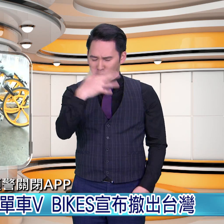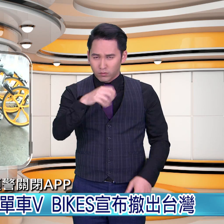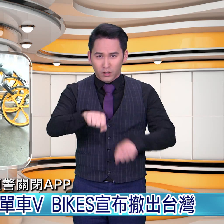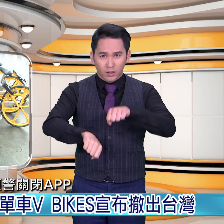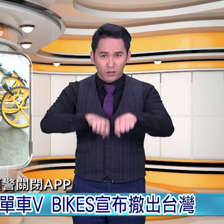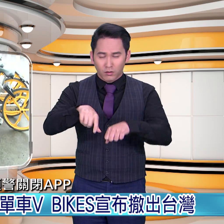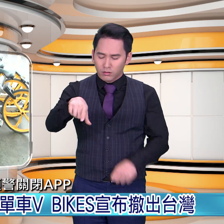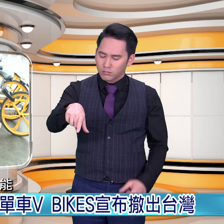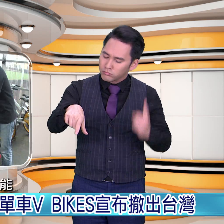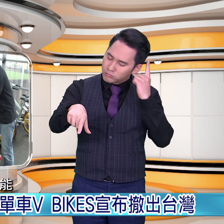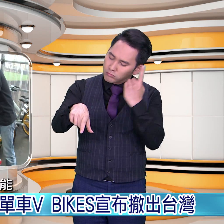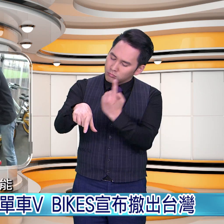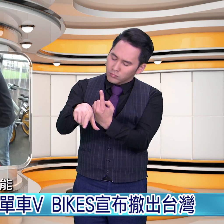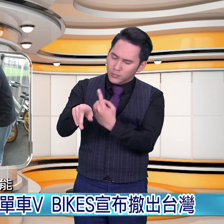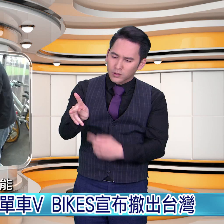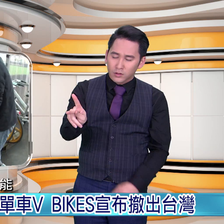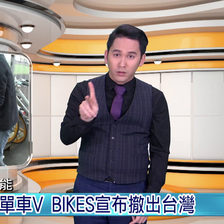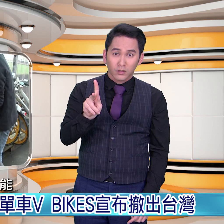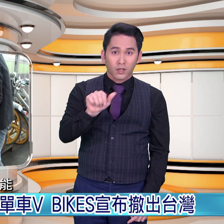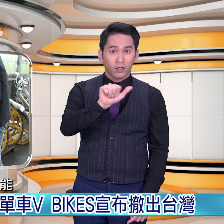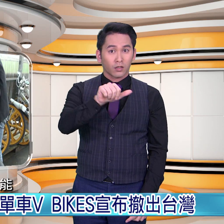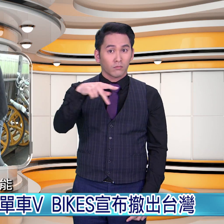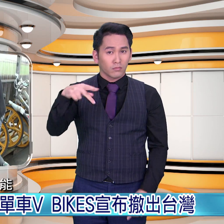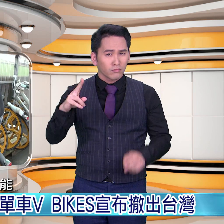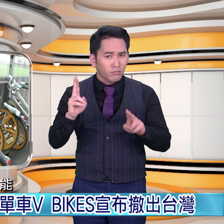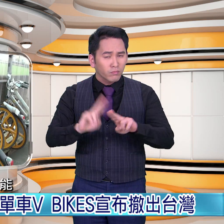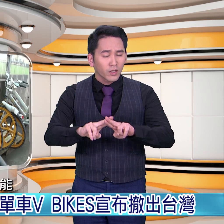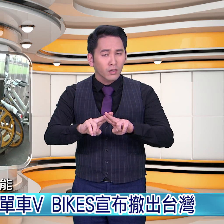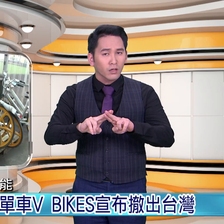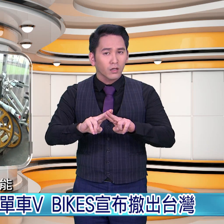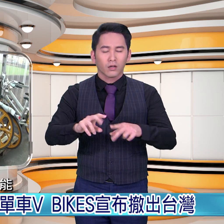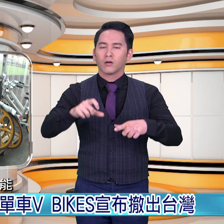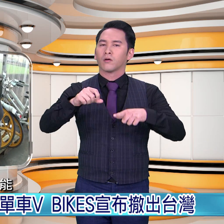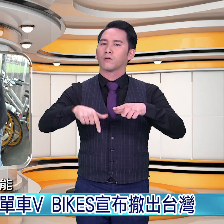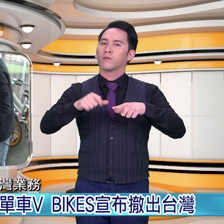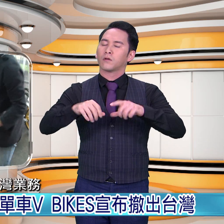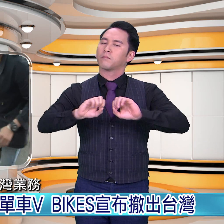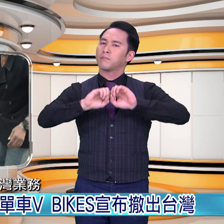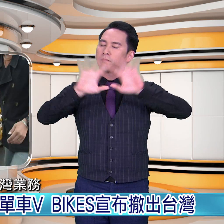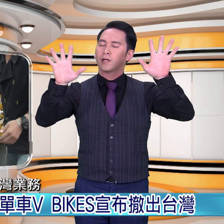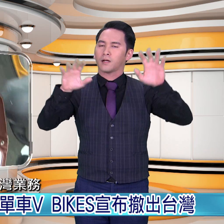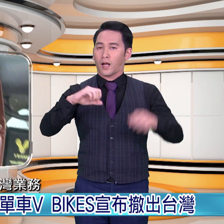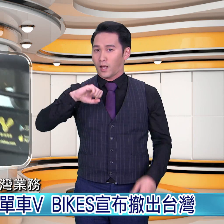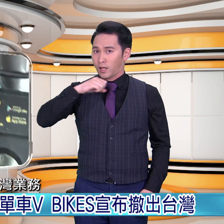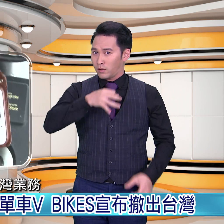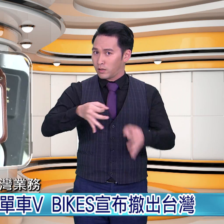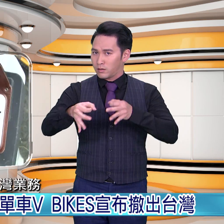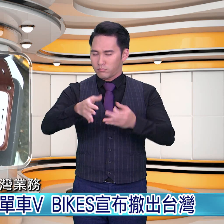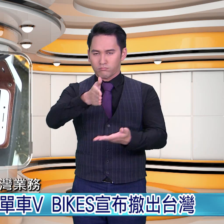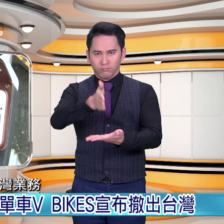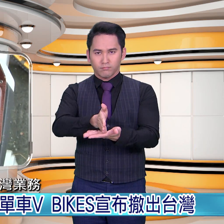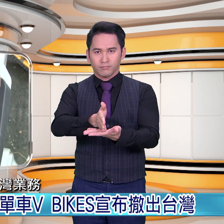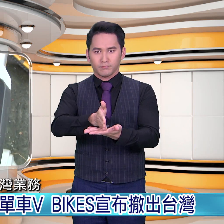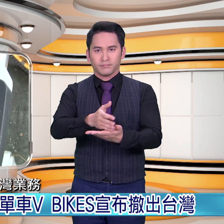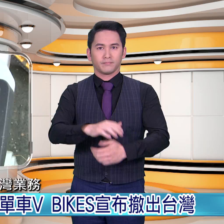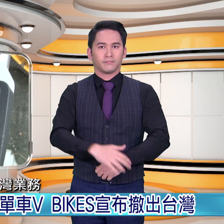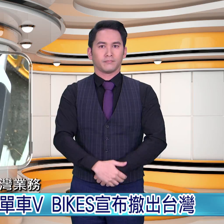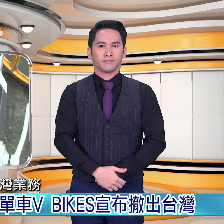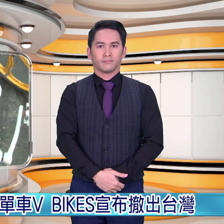App， 在台使用车辆功能，业者宣布暂停台湾业务。